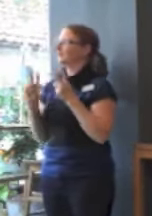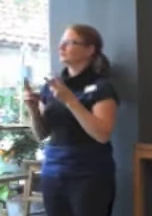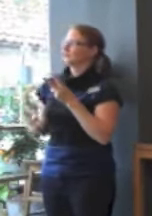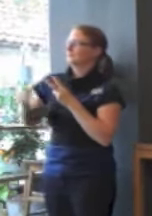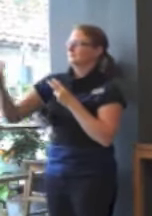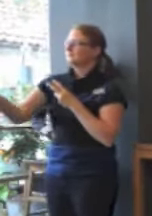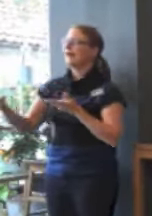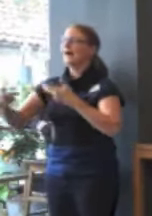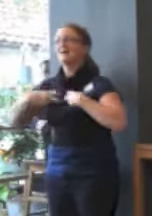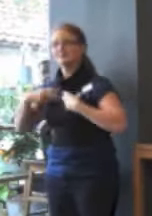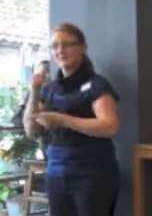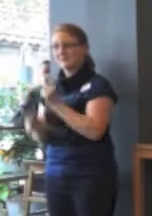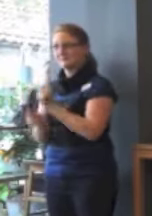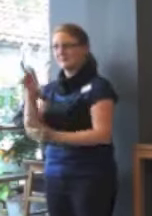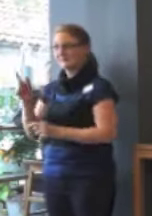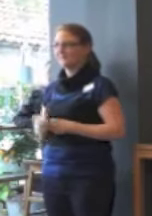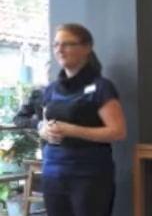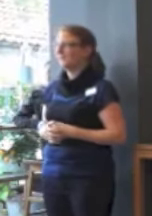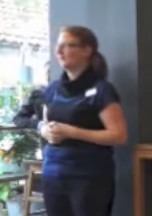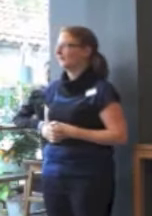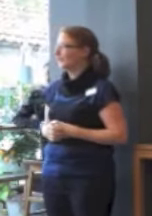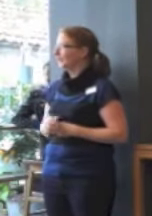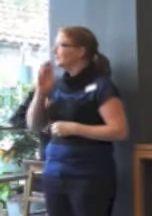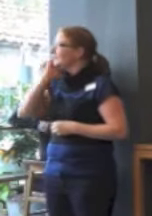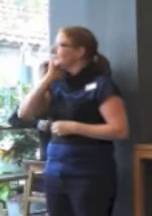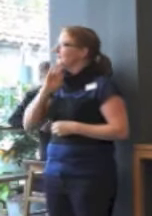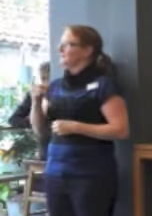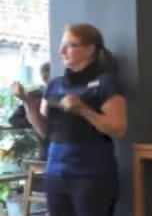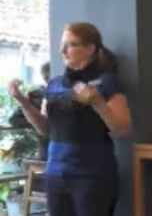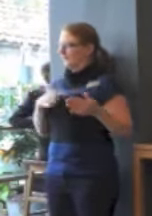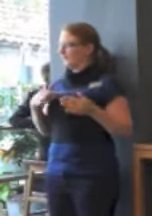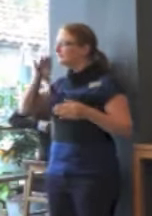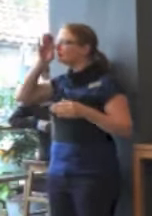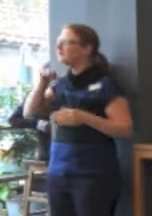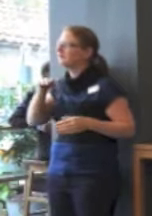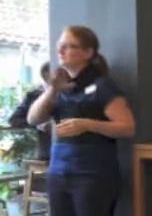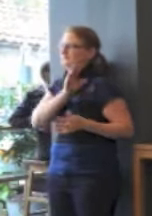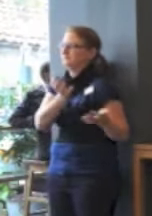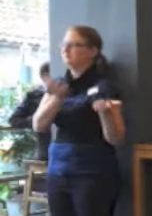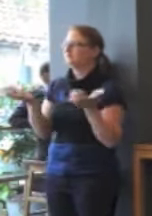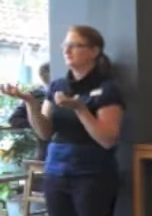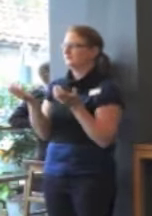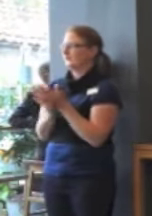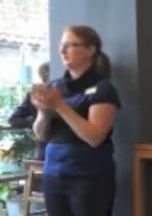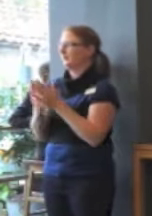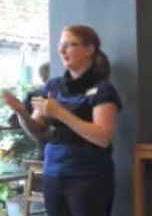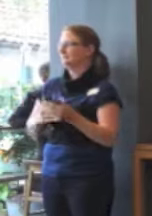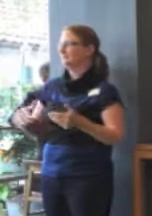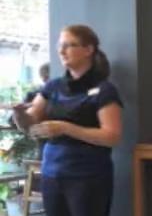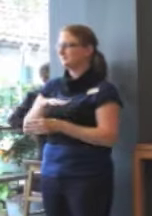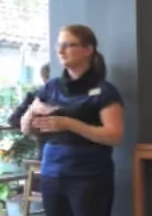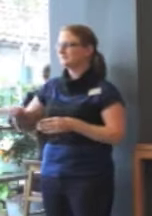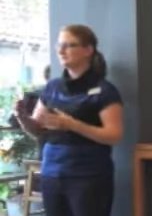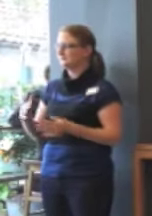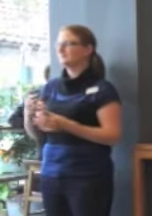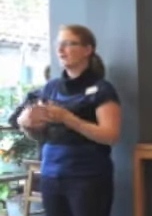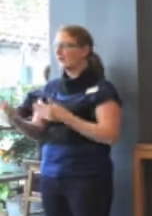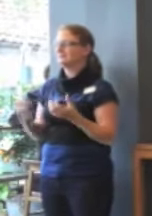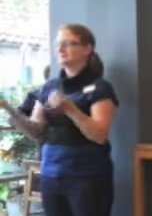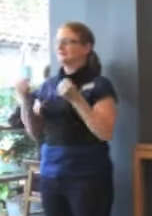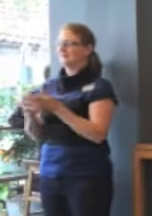också anställa dem. Och vi vet att vi idag faktiskt också har en brist på arbetskraft i vård- och omsorgssektorn på en del